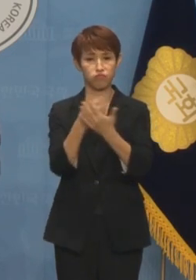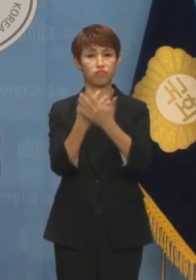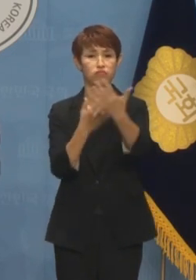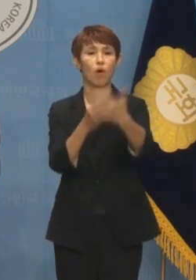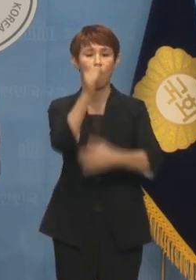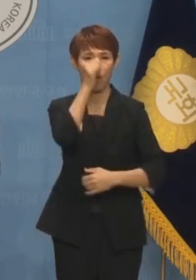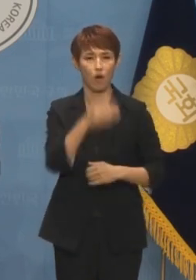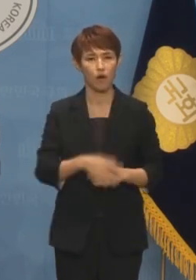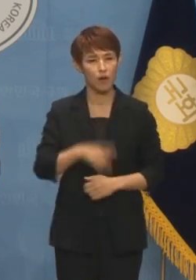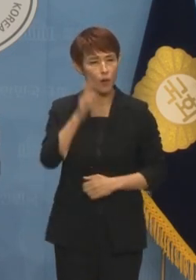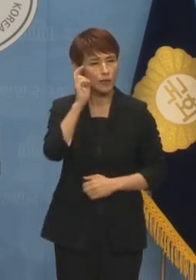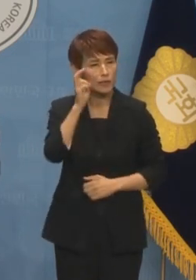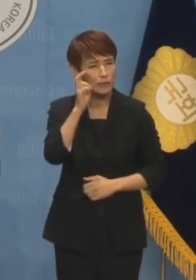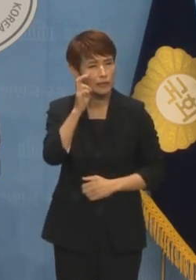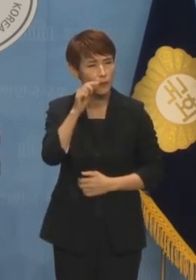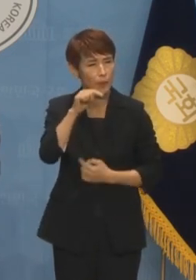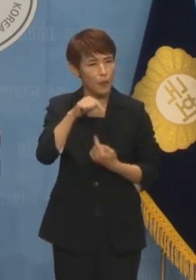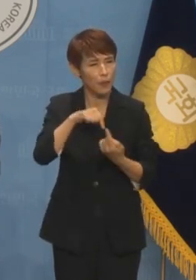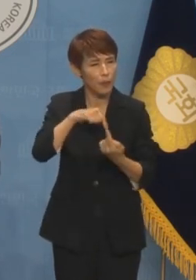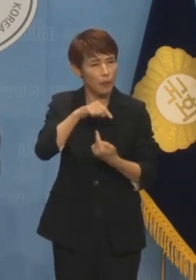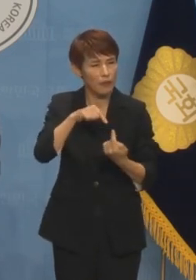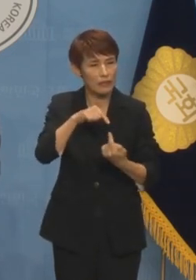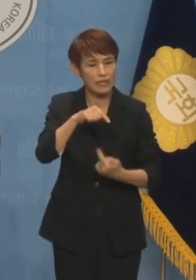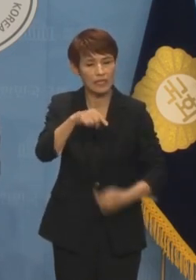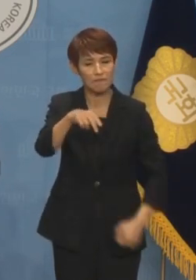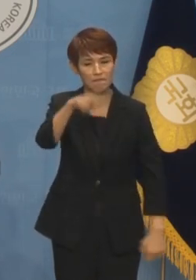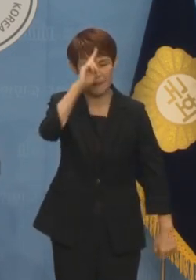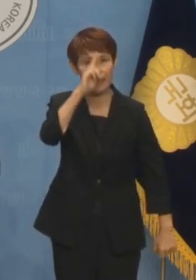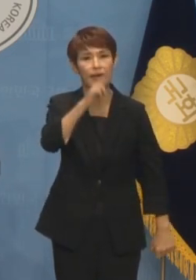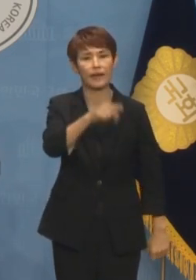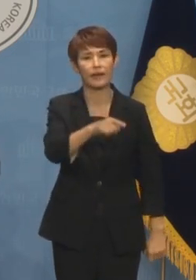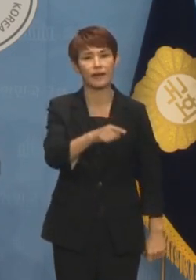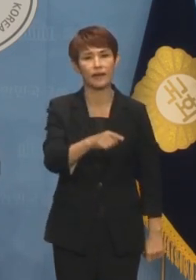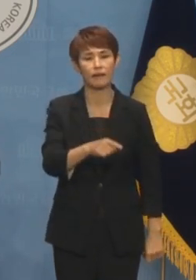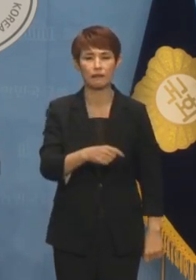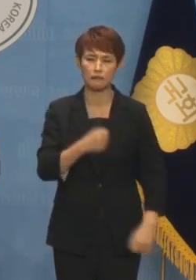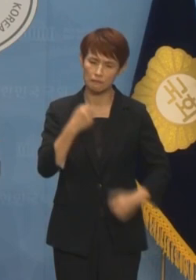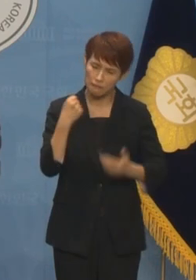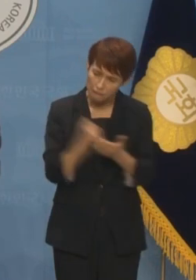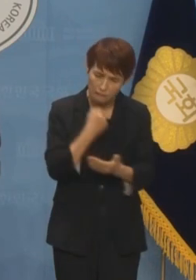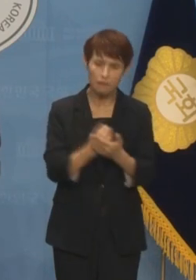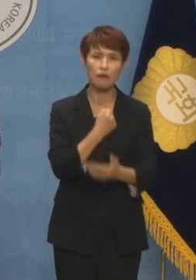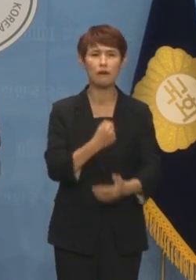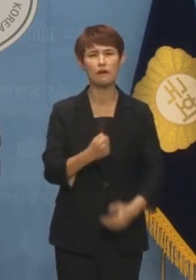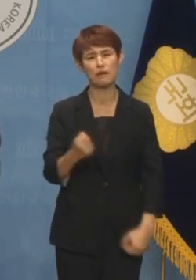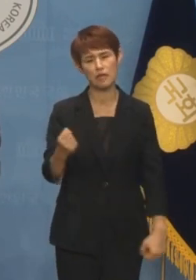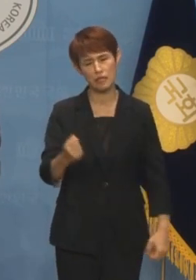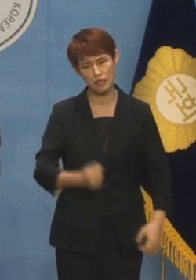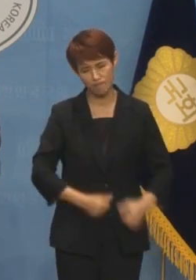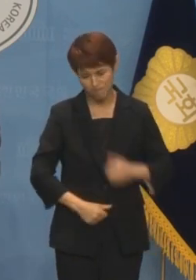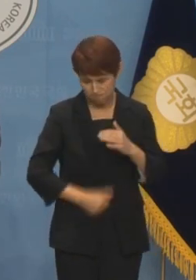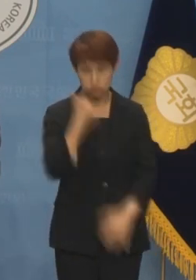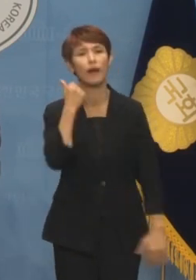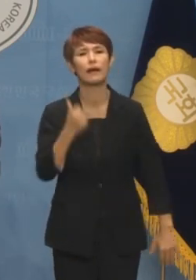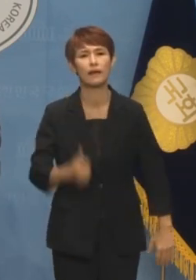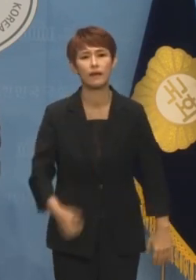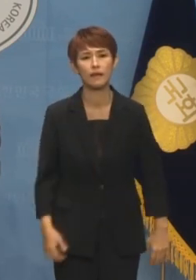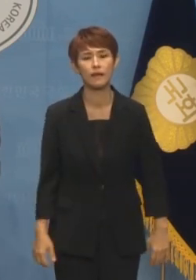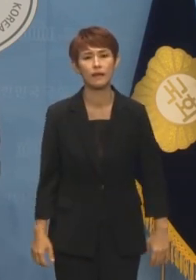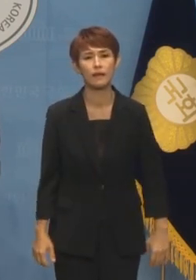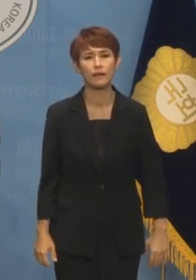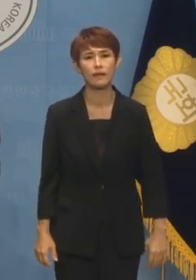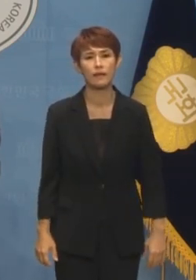혹시나 했으나 또다시 역시나였습니다. 안타깝고 또 무척